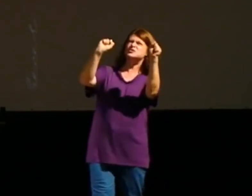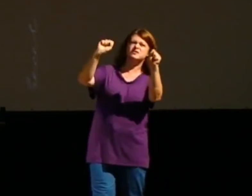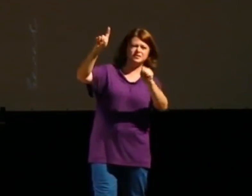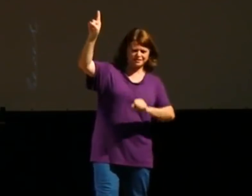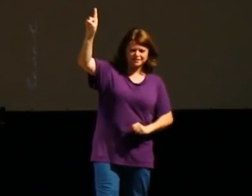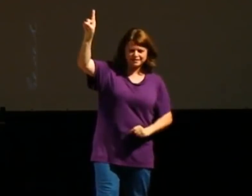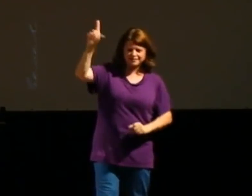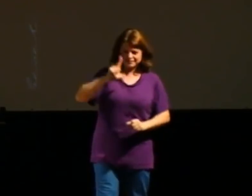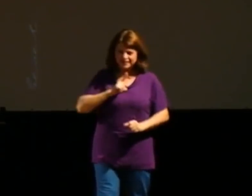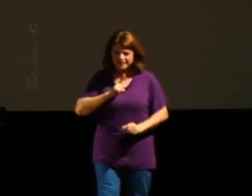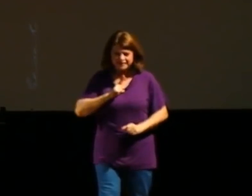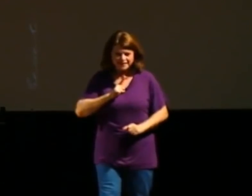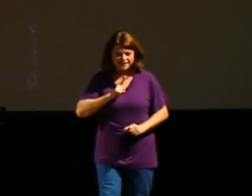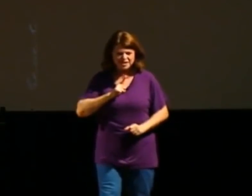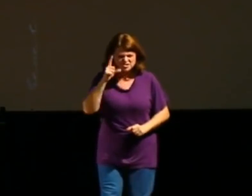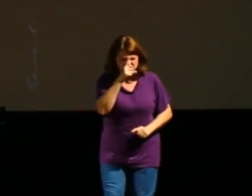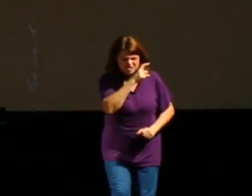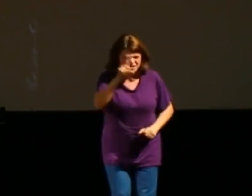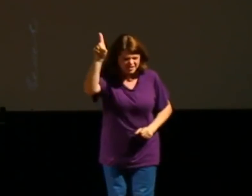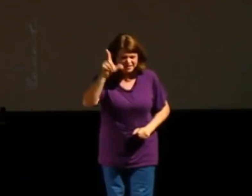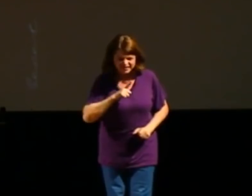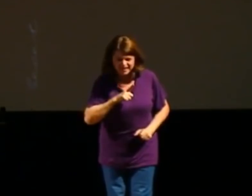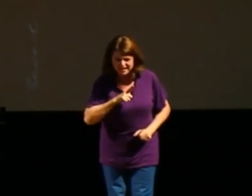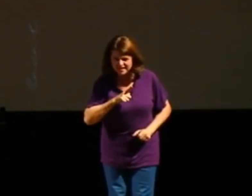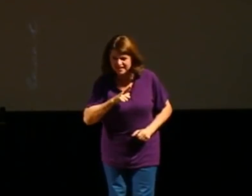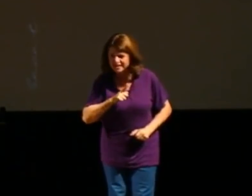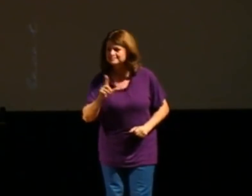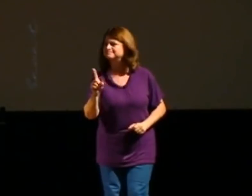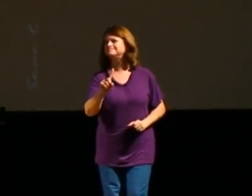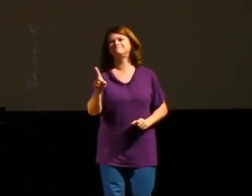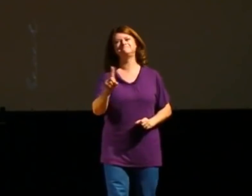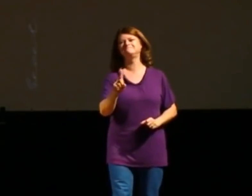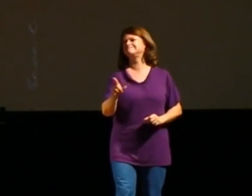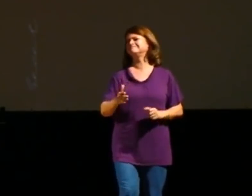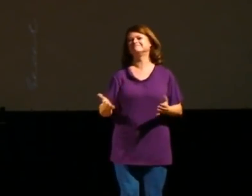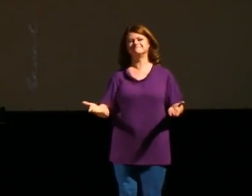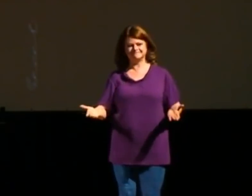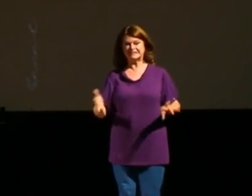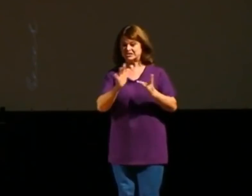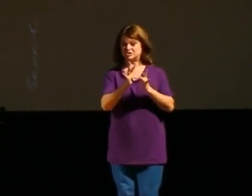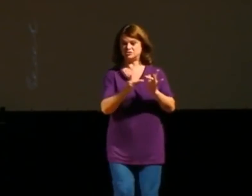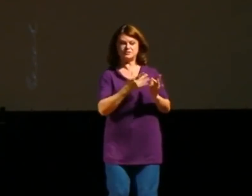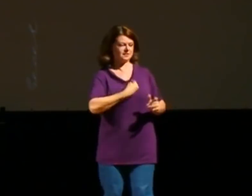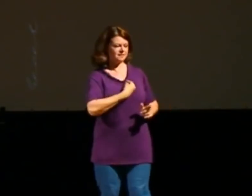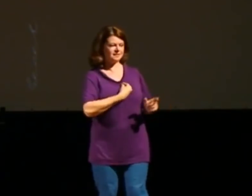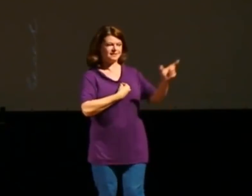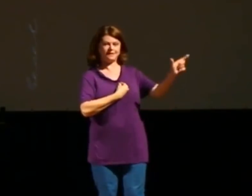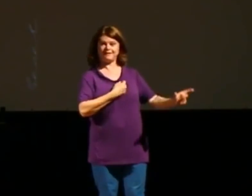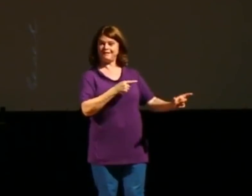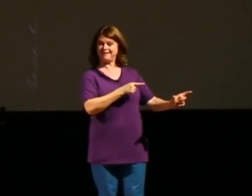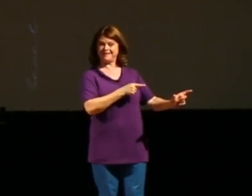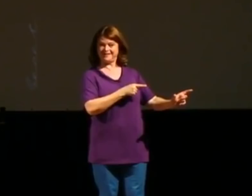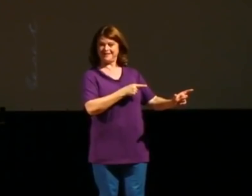nada impossível para Deus. Então Jesus, ele está ali e ele está disfarçado de quem? De carpinteiro.